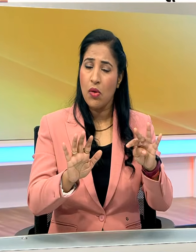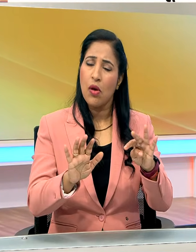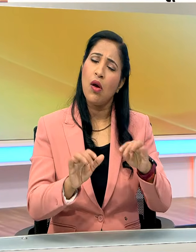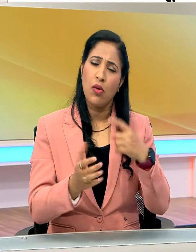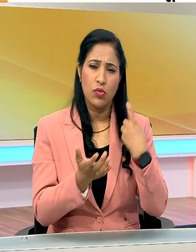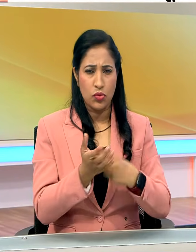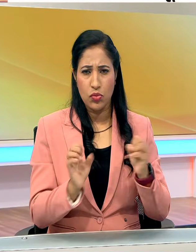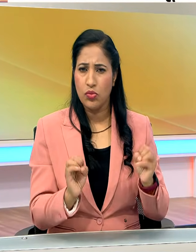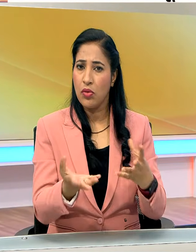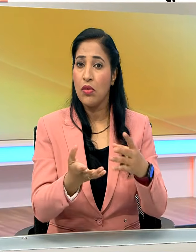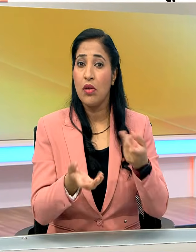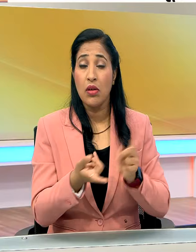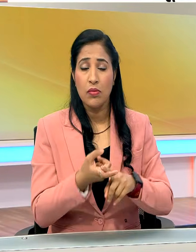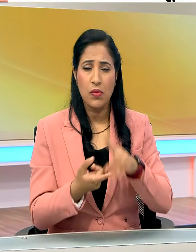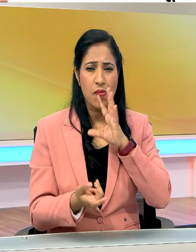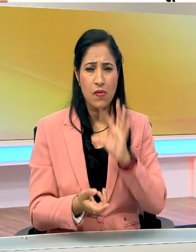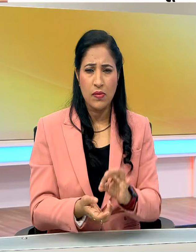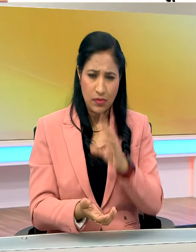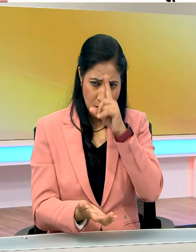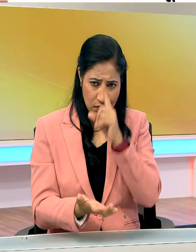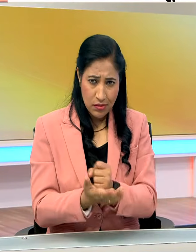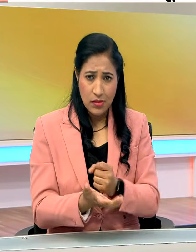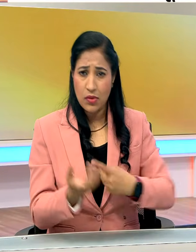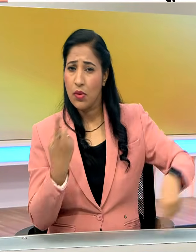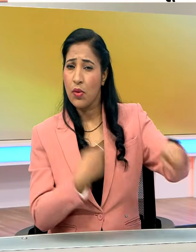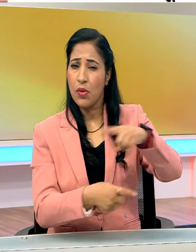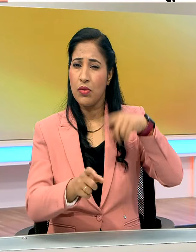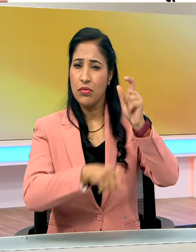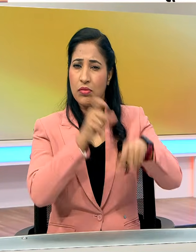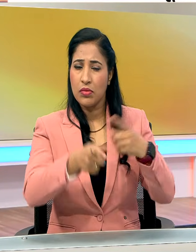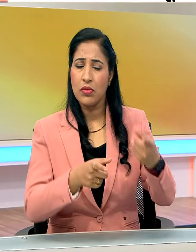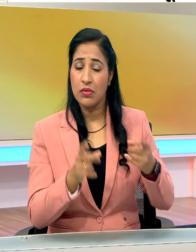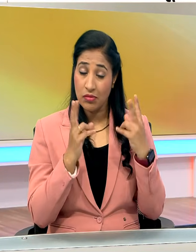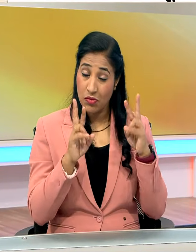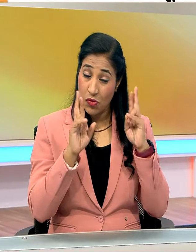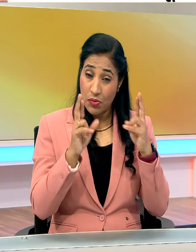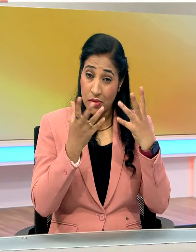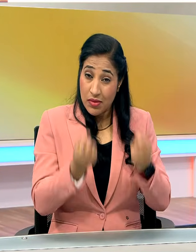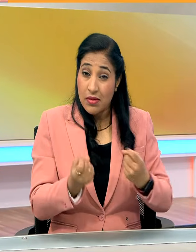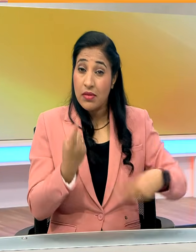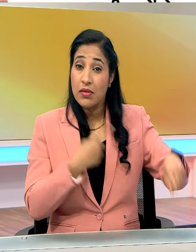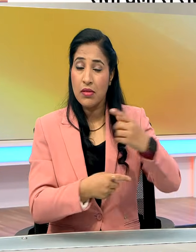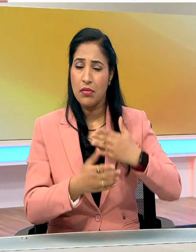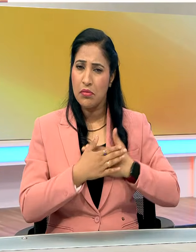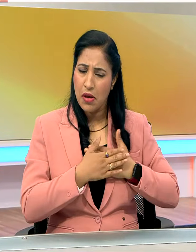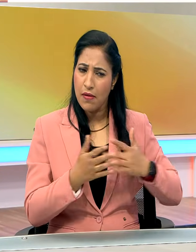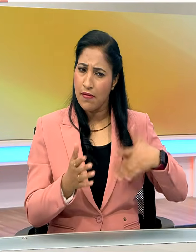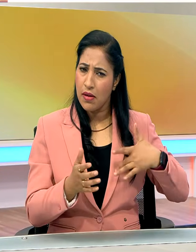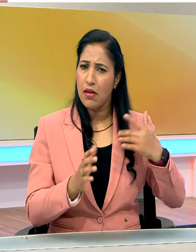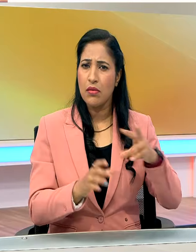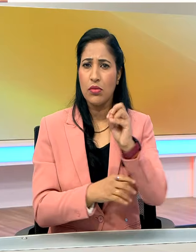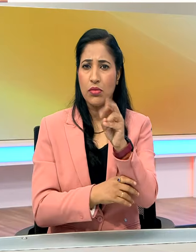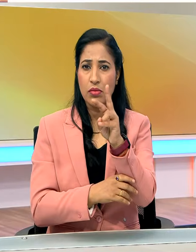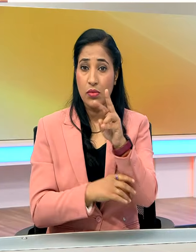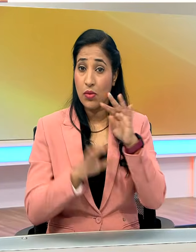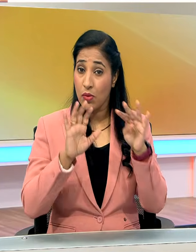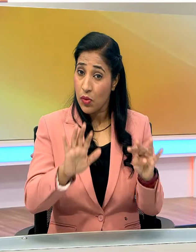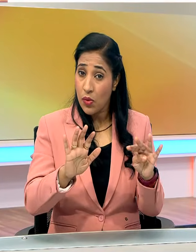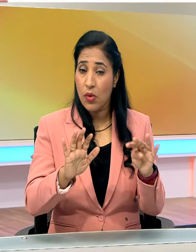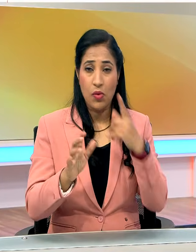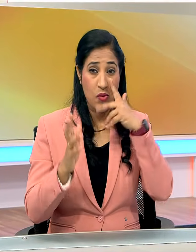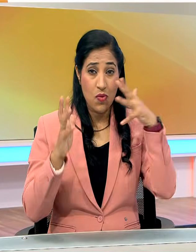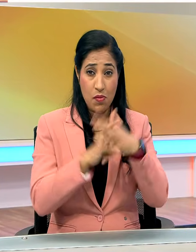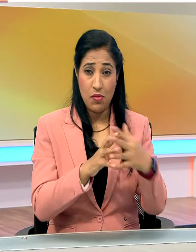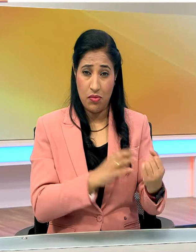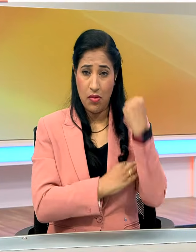होगा, तो निश्चित रूप से हर किसी की ये अपेक्षा है, हर किसी के मन में है कि 2029 में नारी